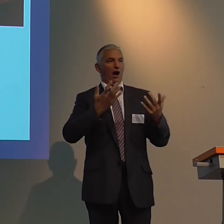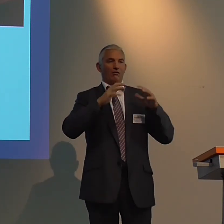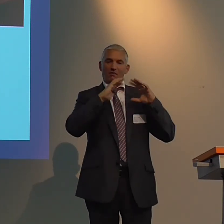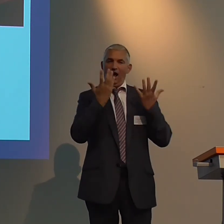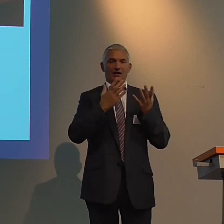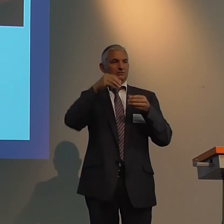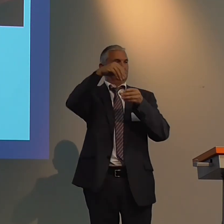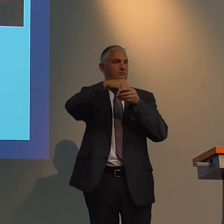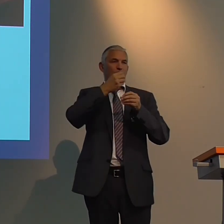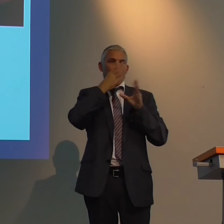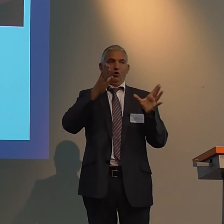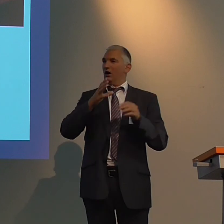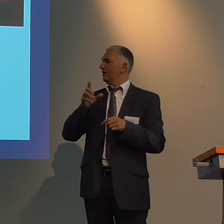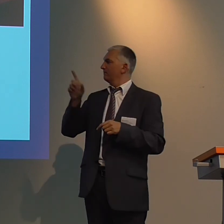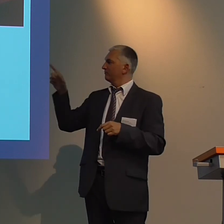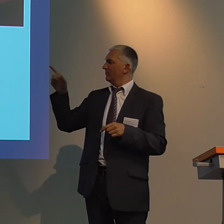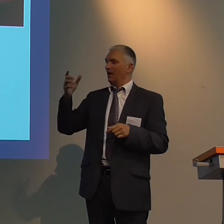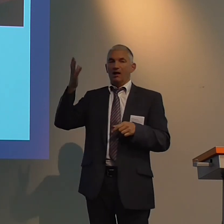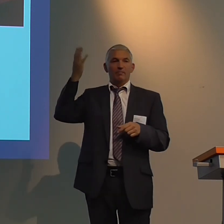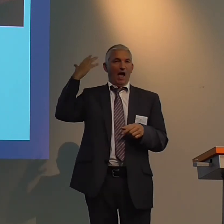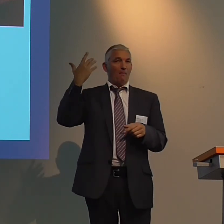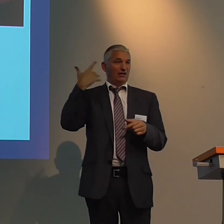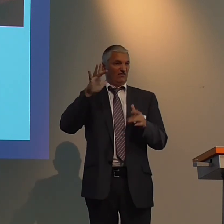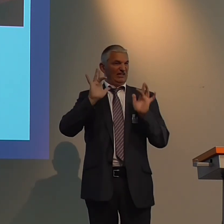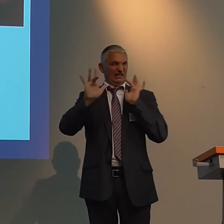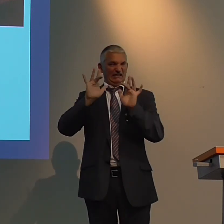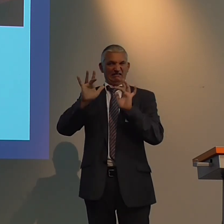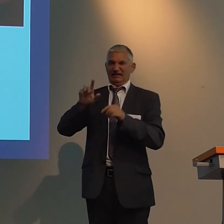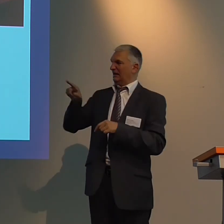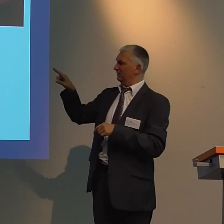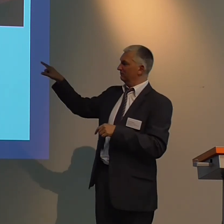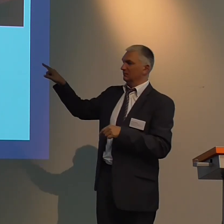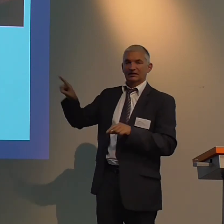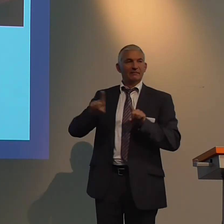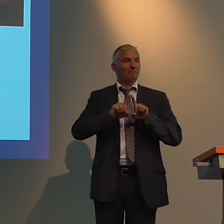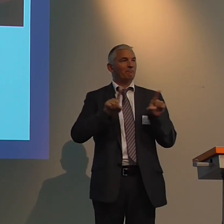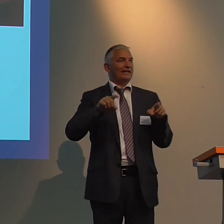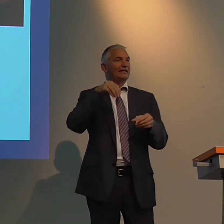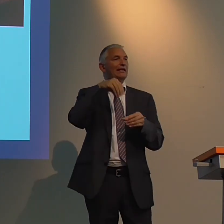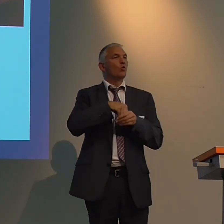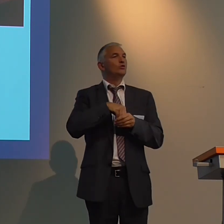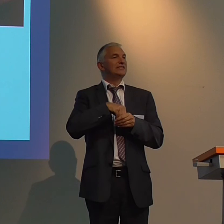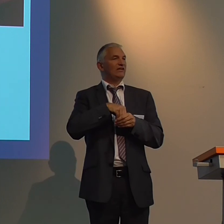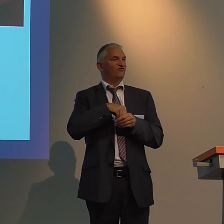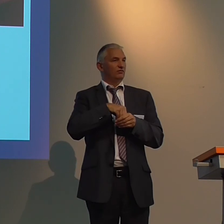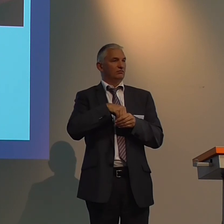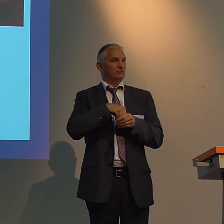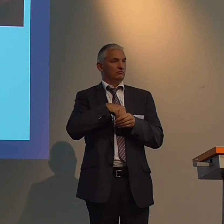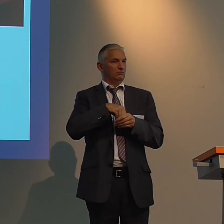der gehörlosen Menschen. Sie zeigt Themen, die gehörlose Menschen betreffen. Es ist damals sehr stark kritisiert worden, dass es eben